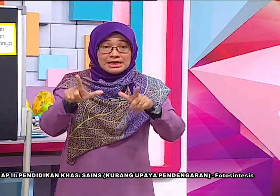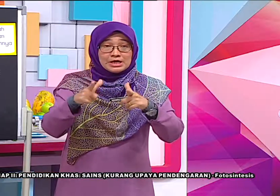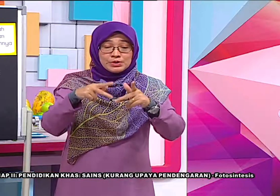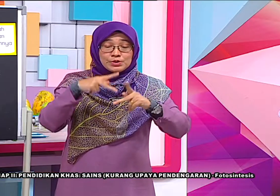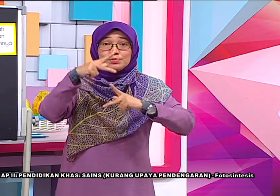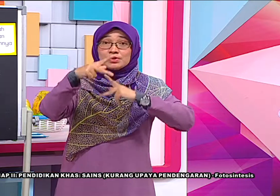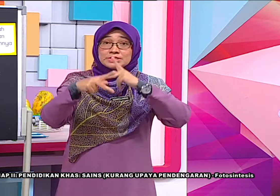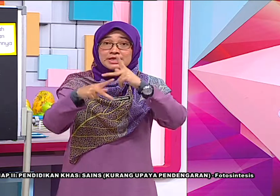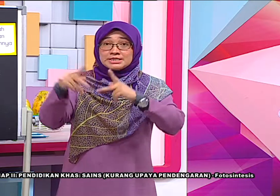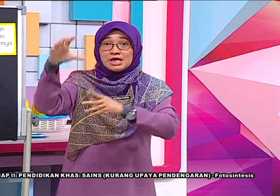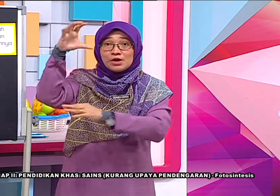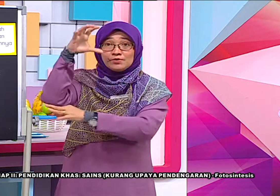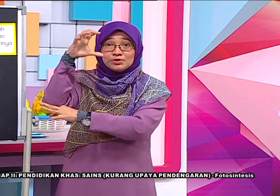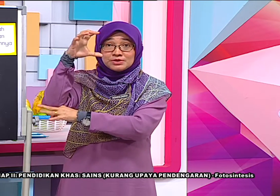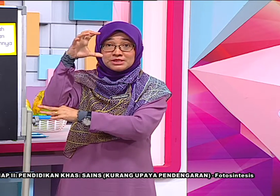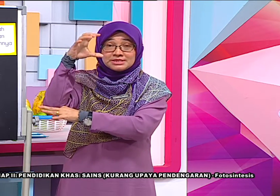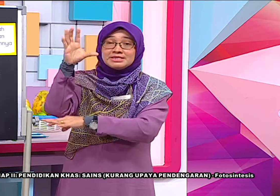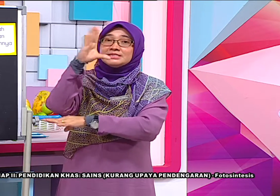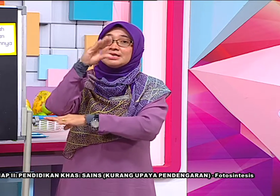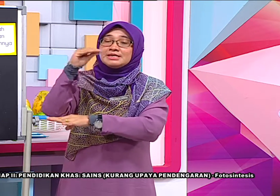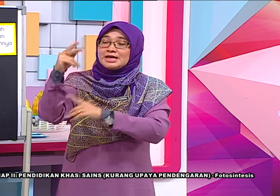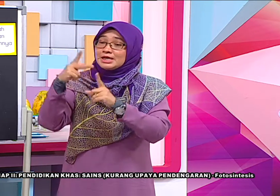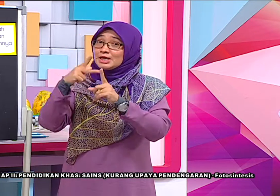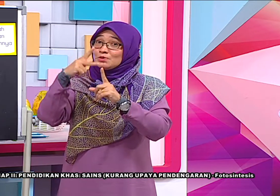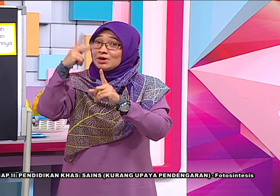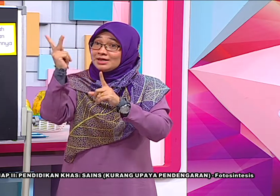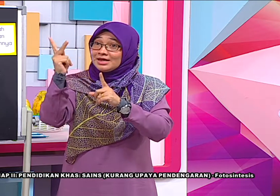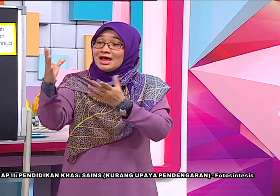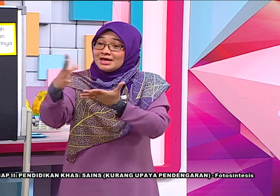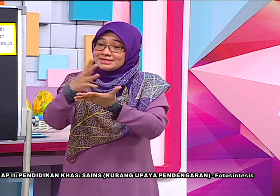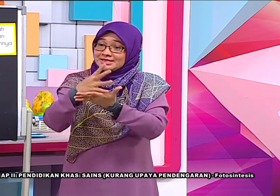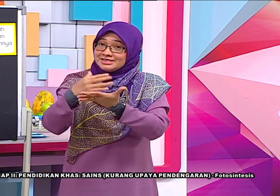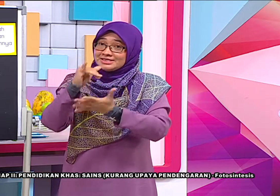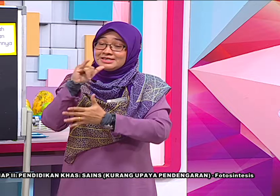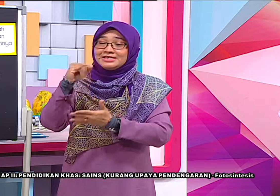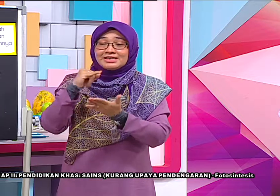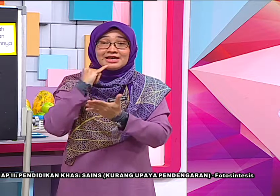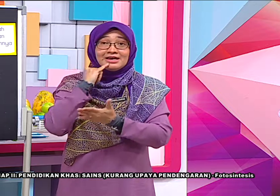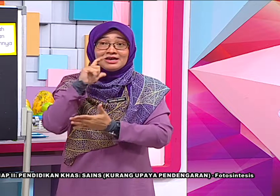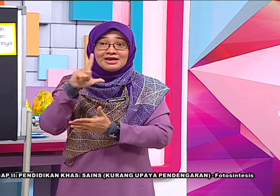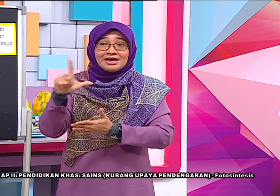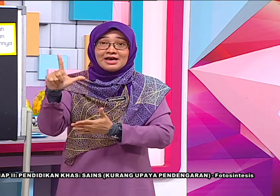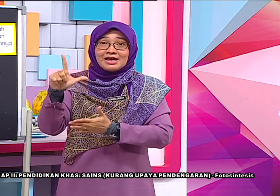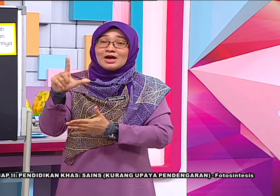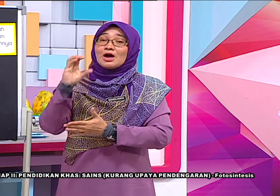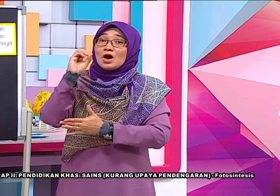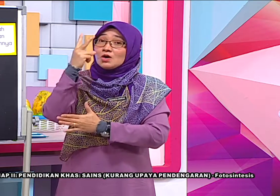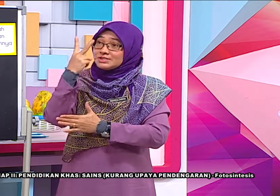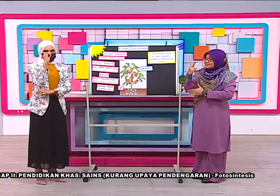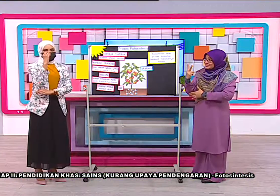berlaku proses fotosintesis dan kedua hasilnya ialah Hai Om